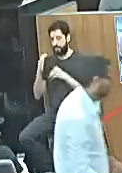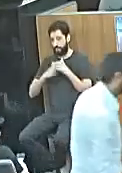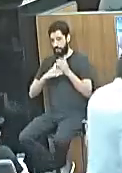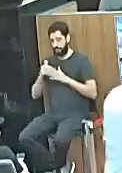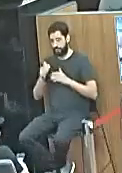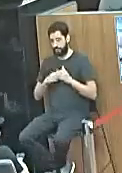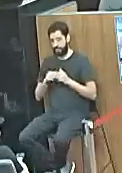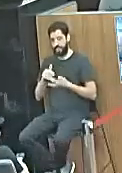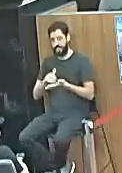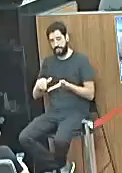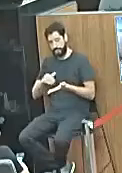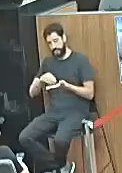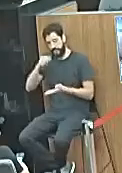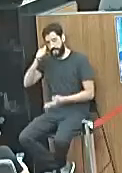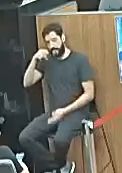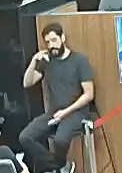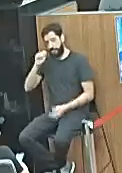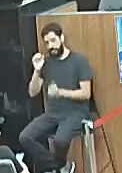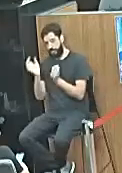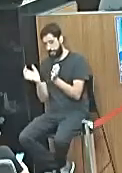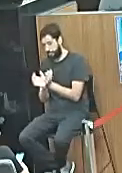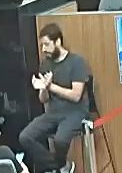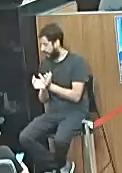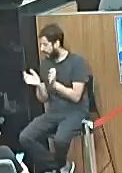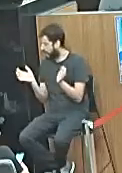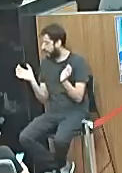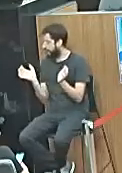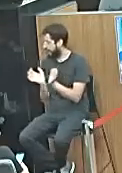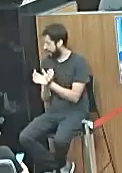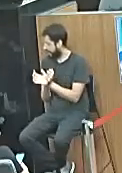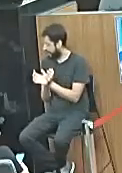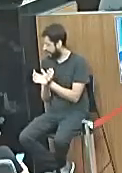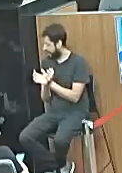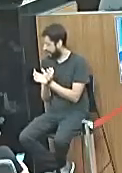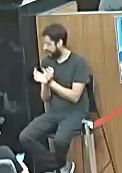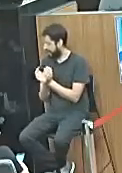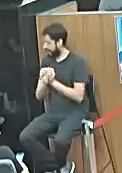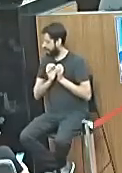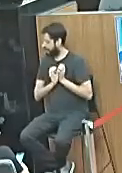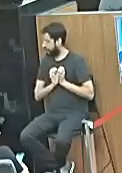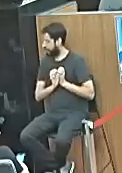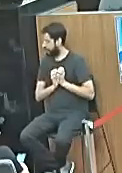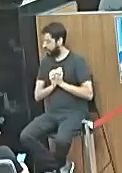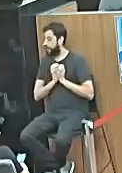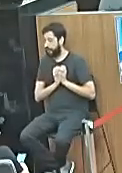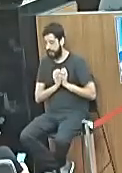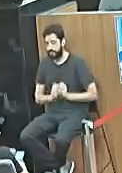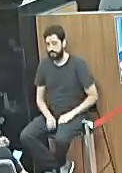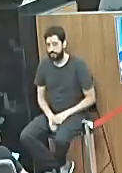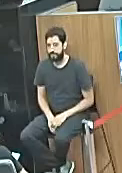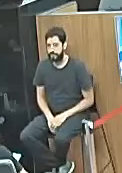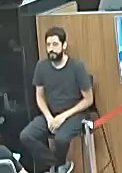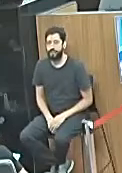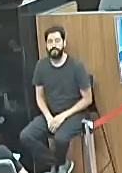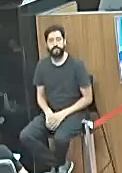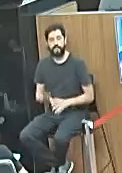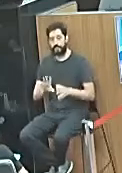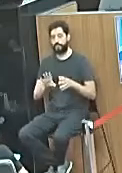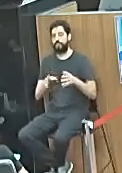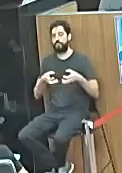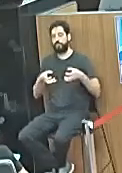de minas gerais e aqui nesse momento representando o conselho estadual de assistência social e o grupo